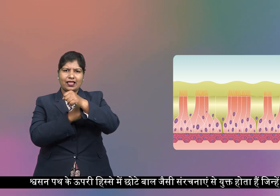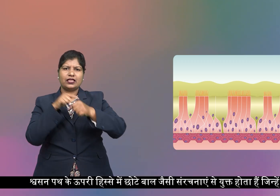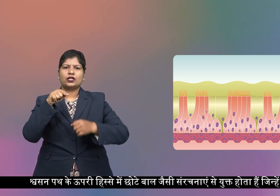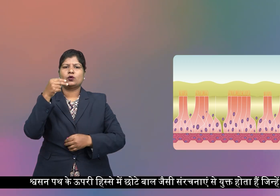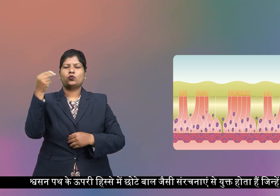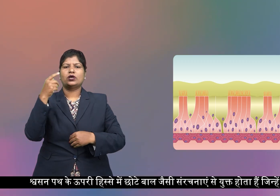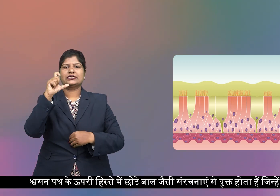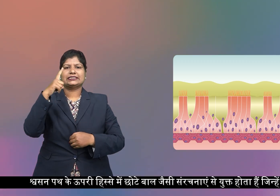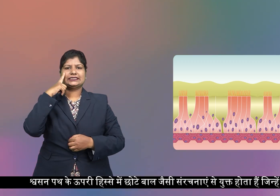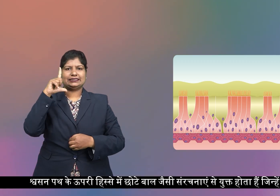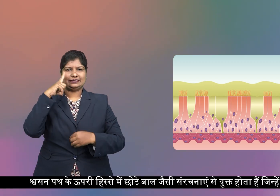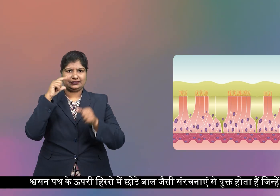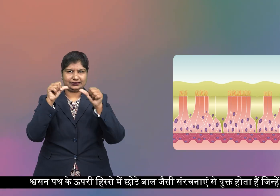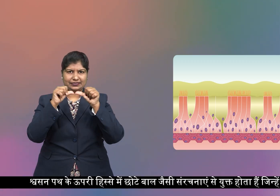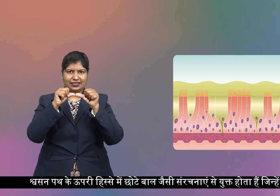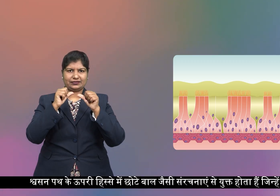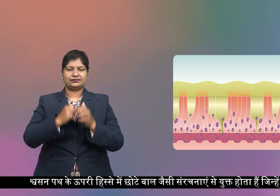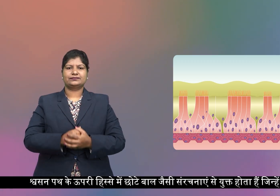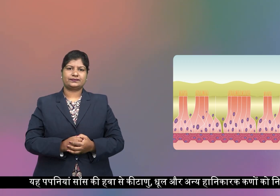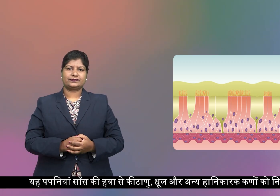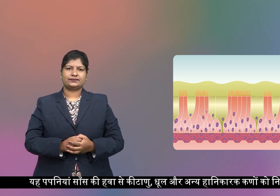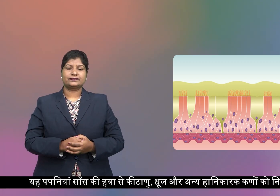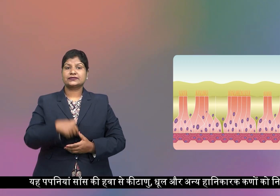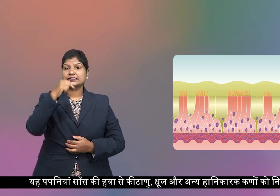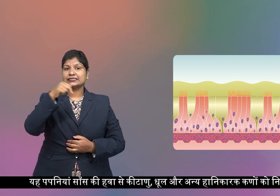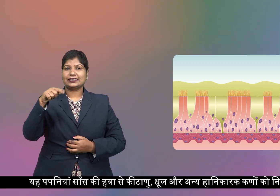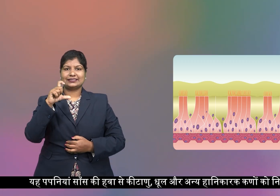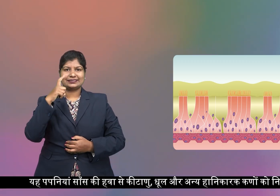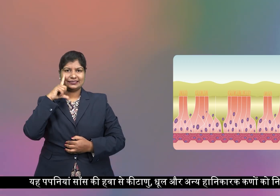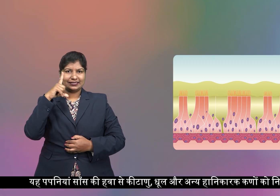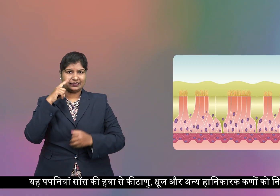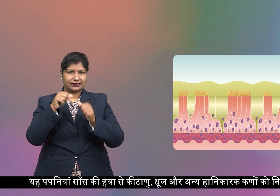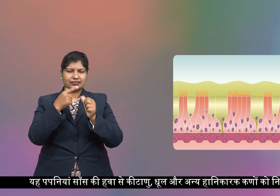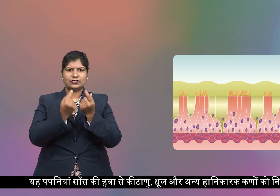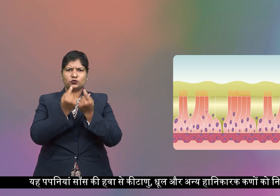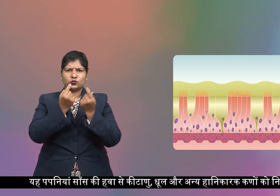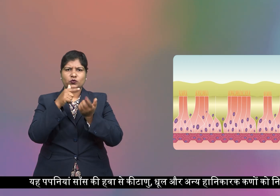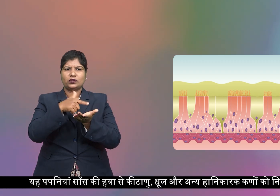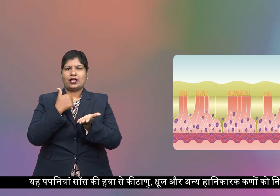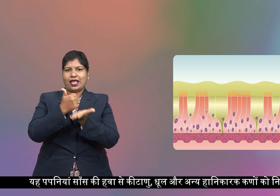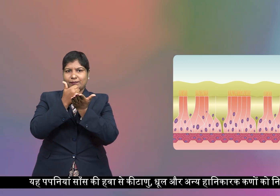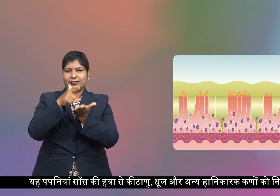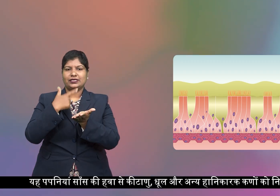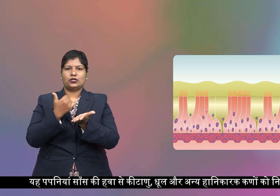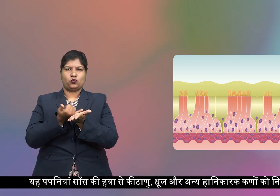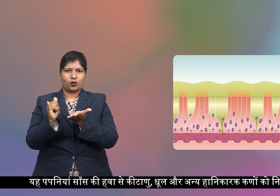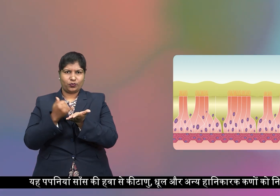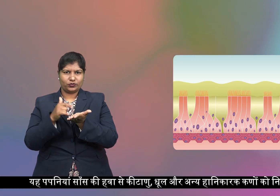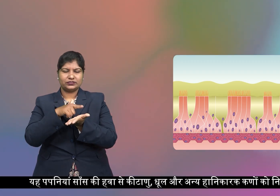जिन्हें पापनिया कहा जाता है। यह पापनिया सांस की हवा से कीटाणु, धूल